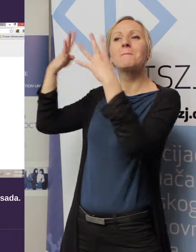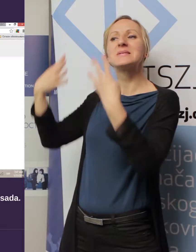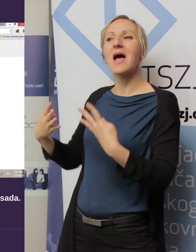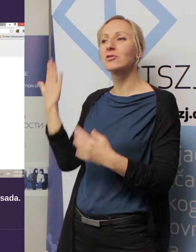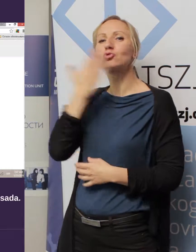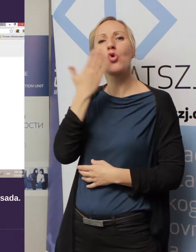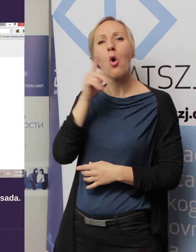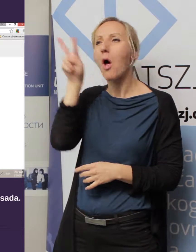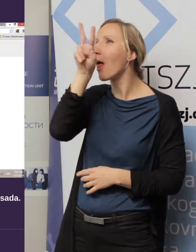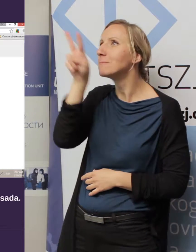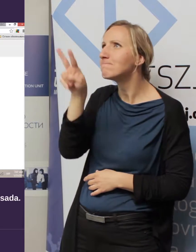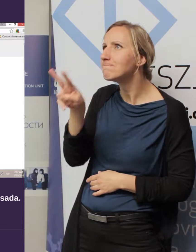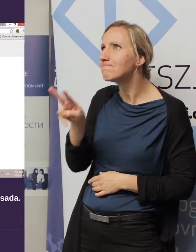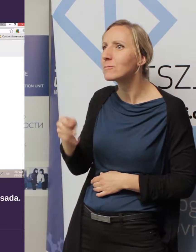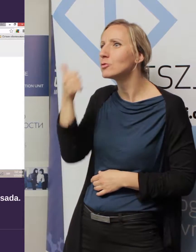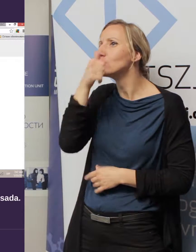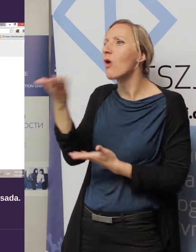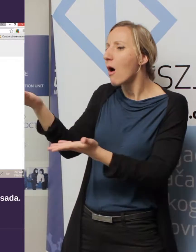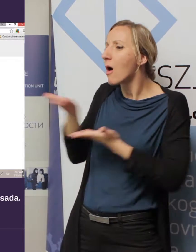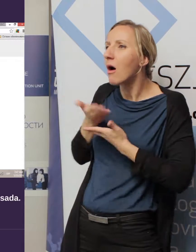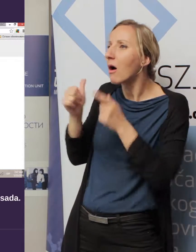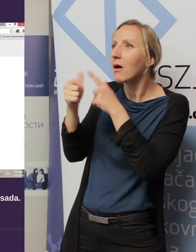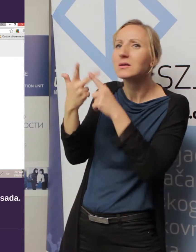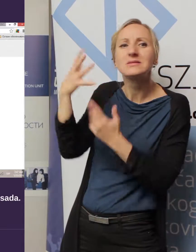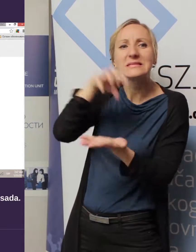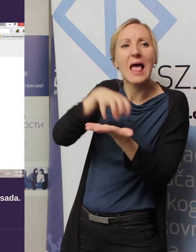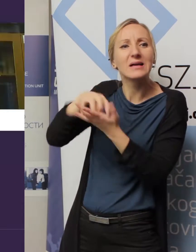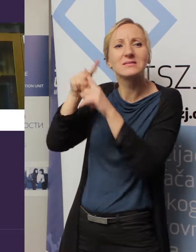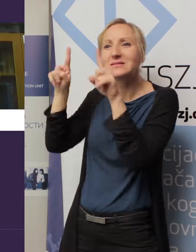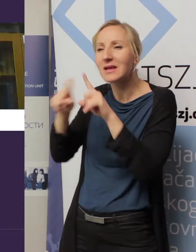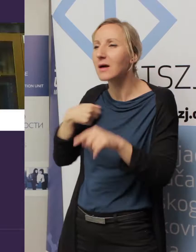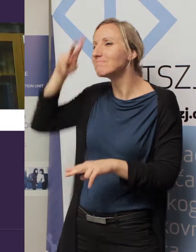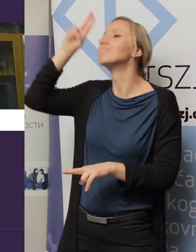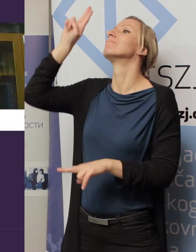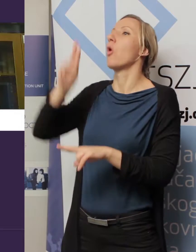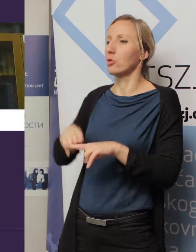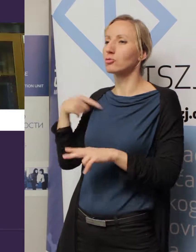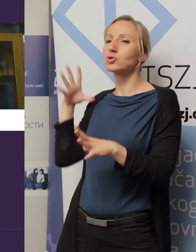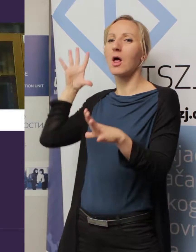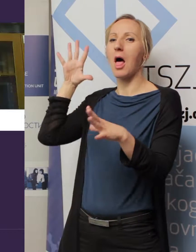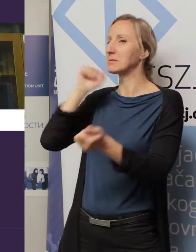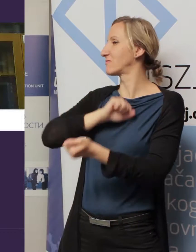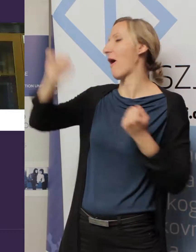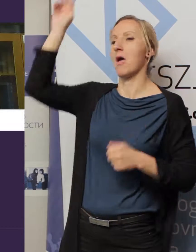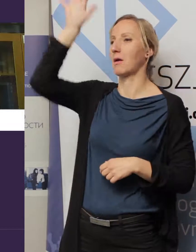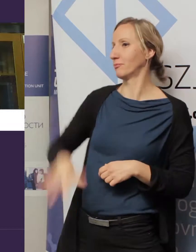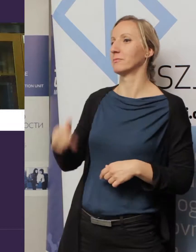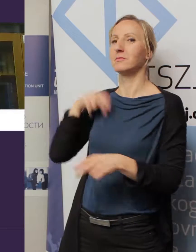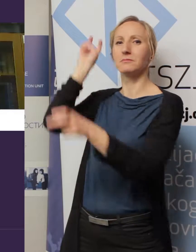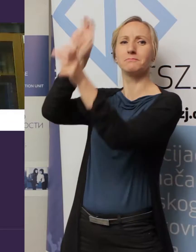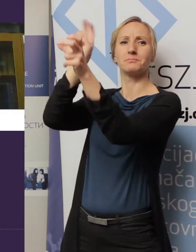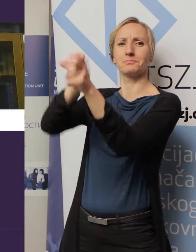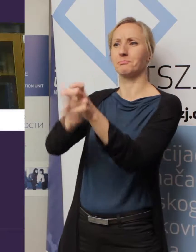sajt škole koje sam odlučila da upišem i pregledala šta je sve to što se nudi za nas. I istog trenutka odlučila da ću da se uključim u